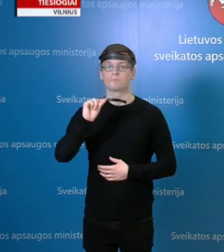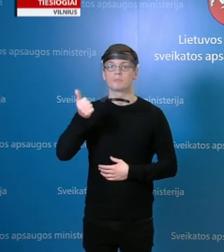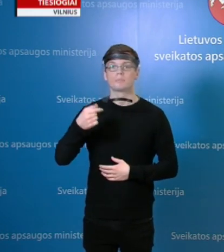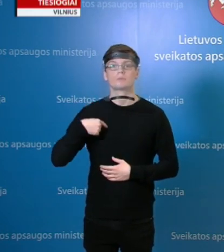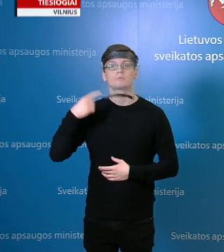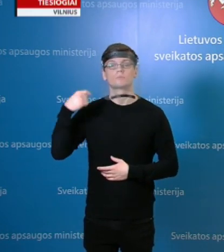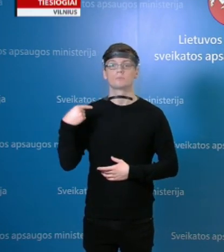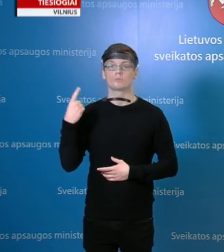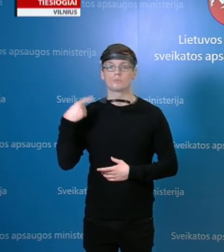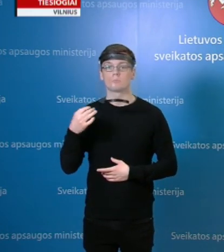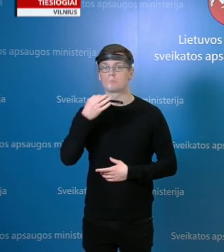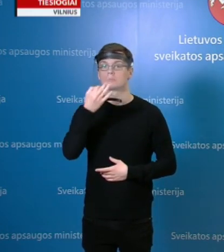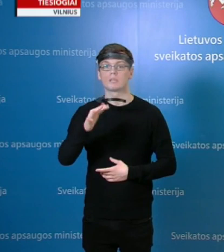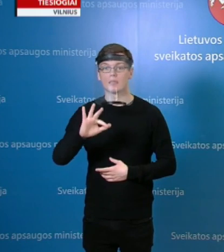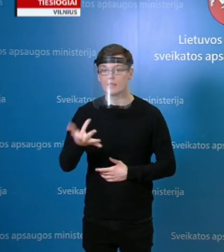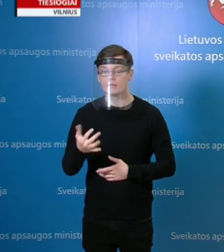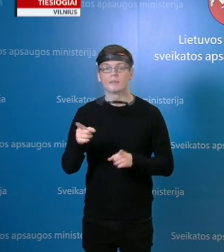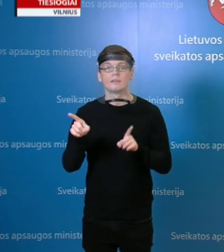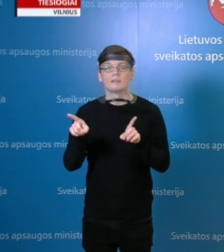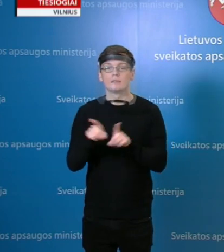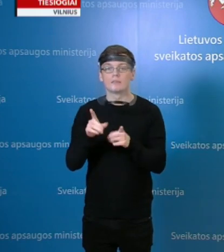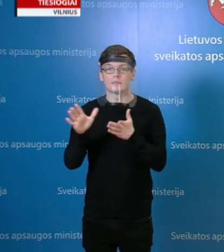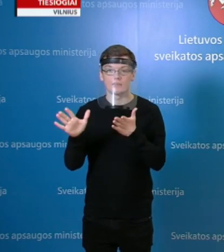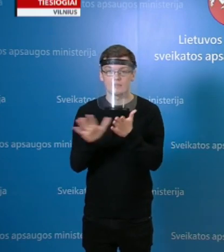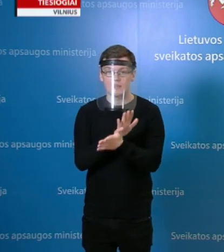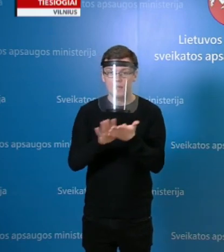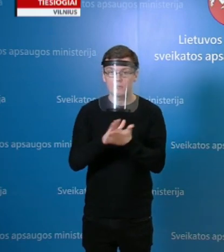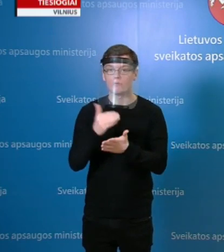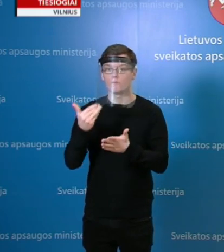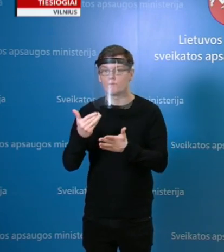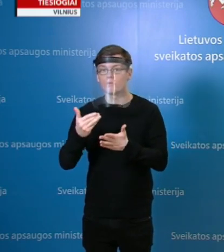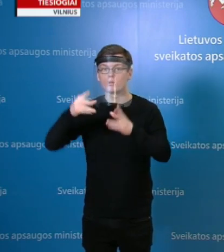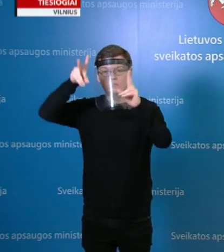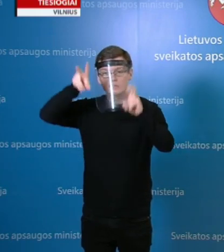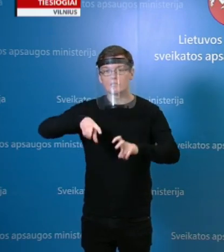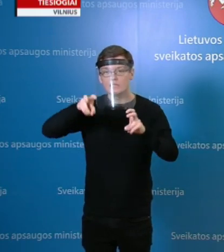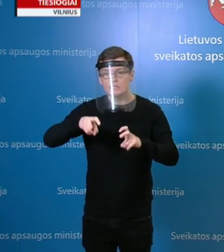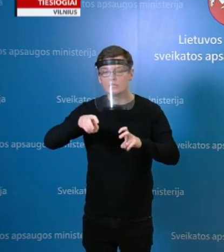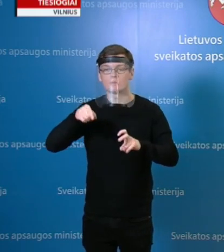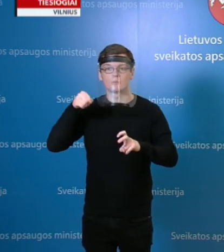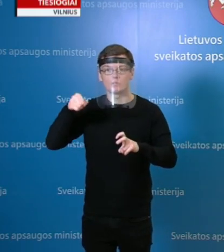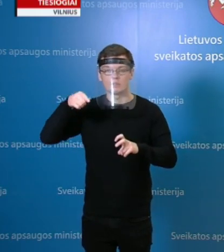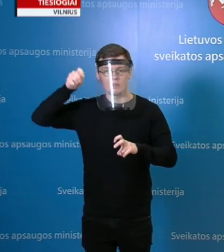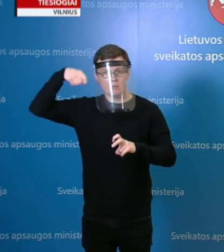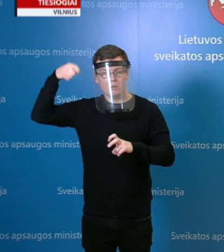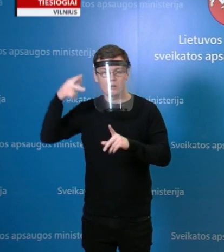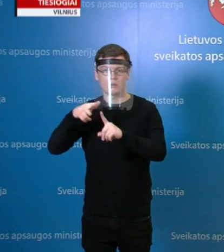kad ir su nemokamais tyrimais laboratorijos yra labai labai apkrautos. Ta turim